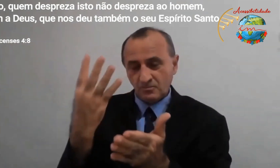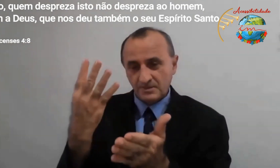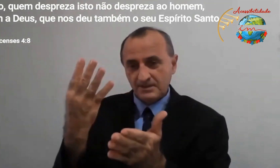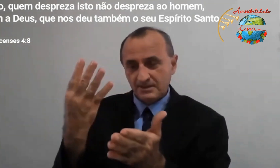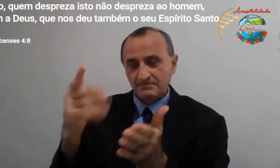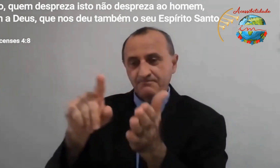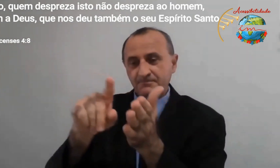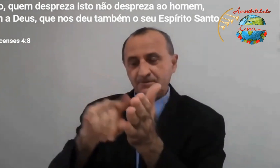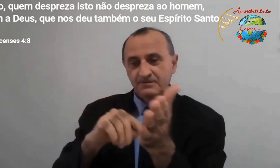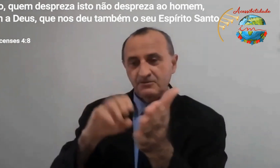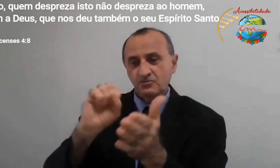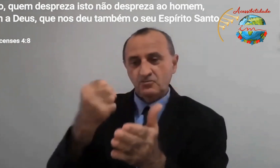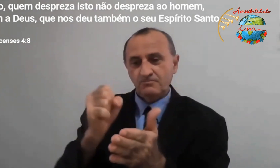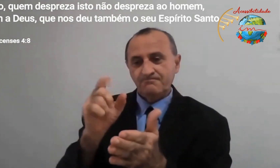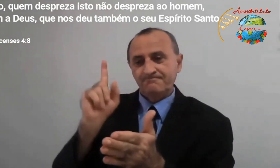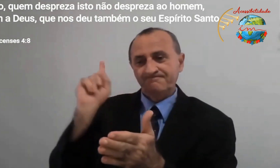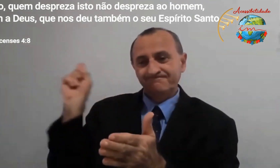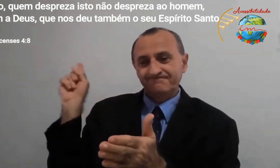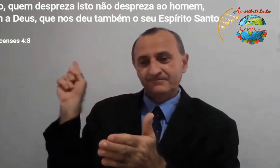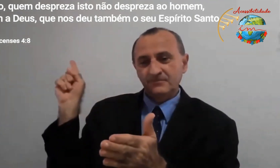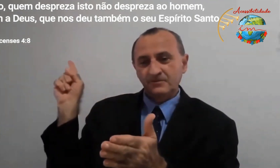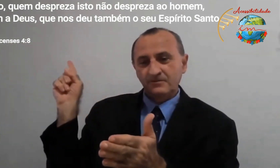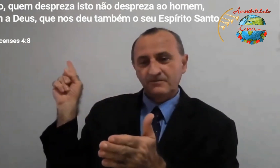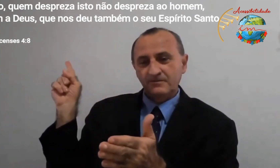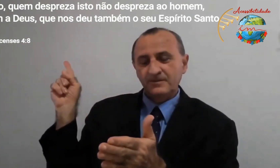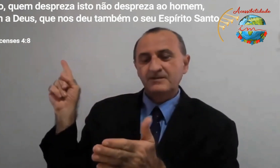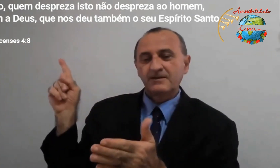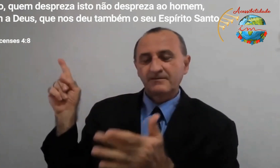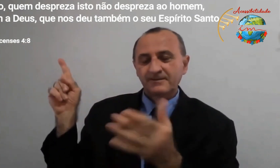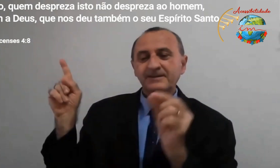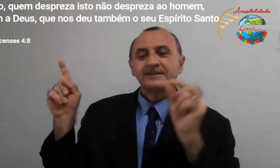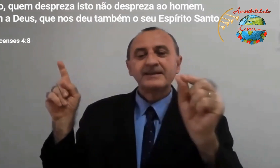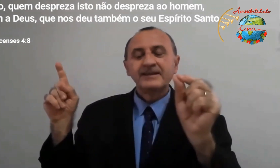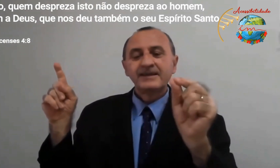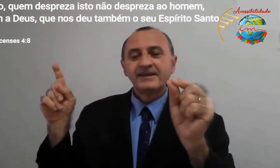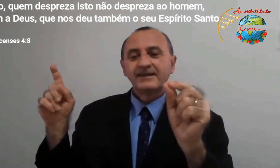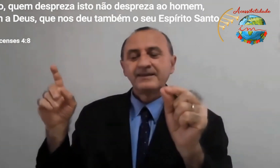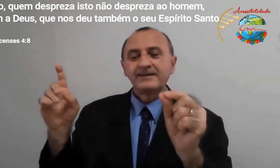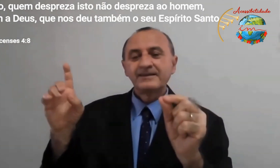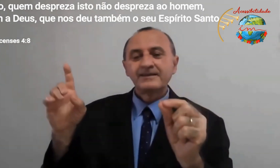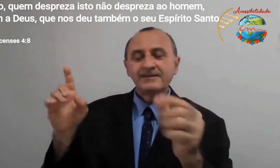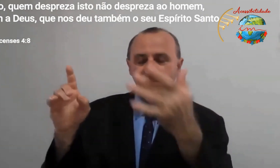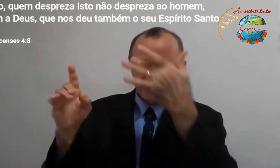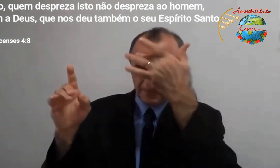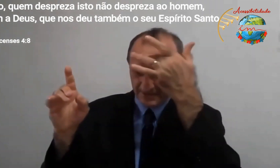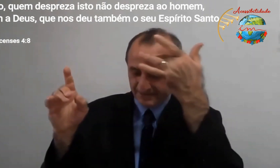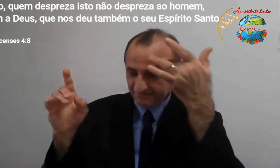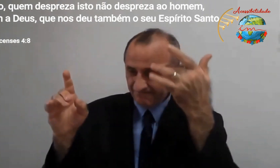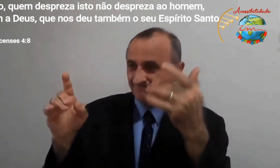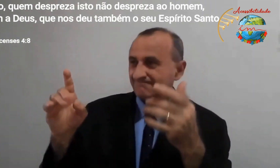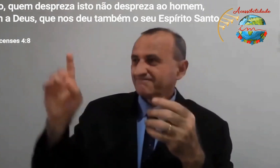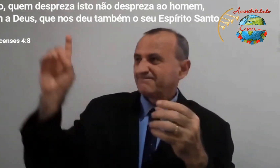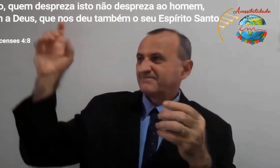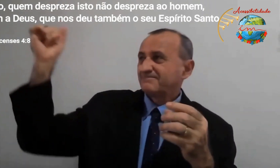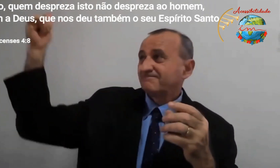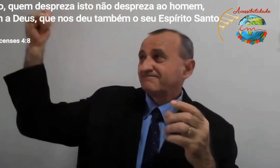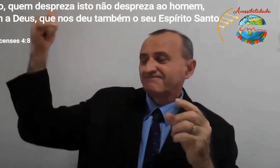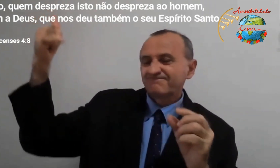4, versículo 8, veja, que diz o seguinte, olha, quem despreza